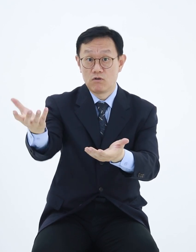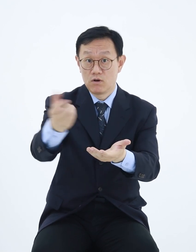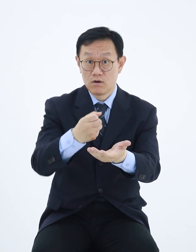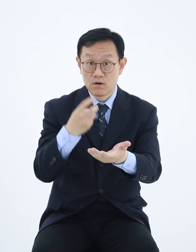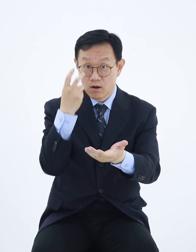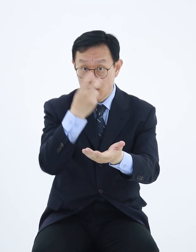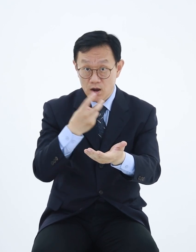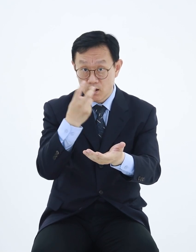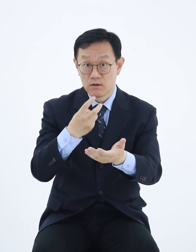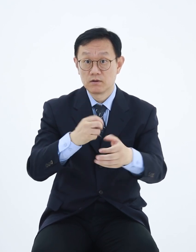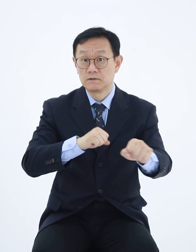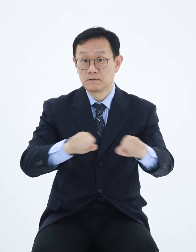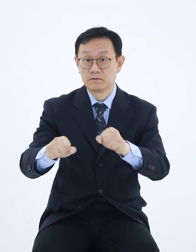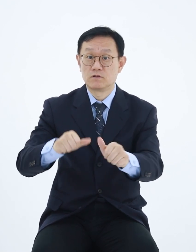것을 권고하는 역할을 합니다.